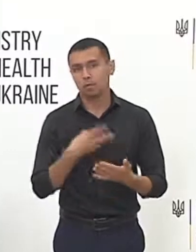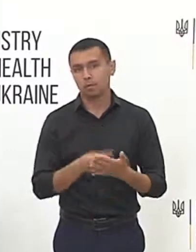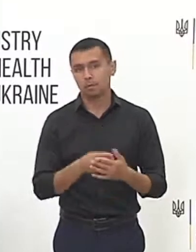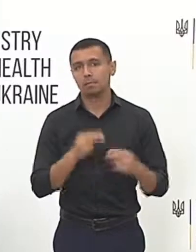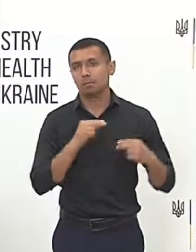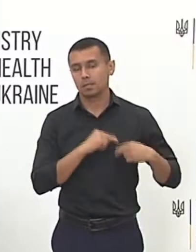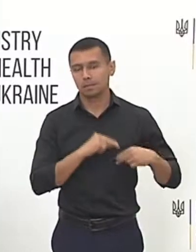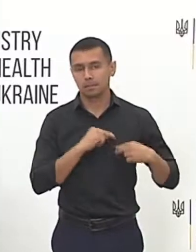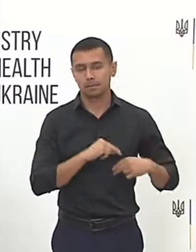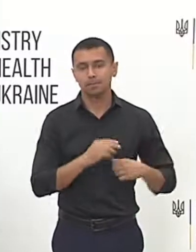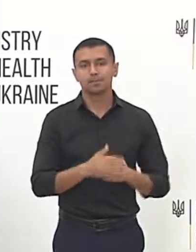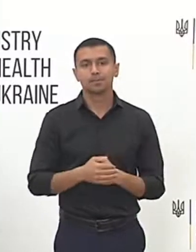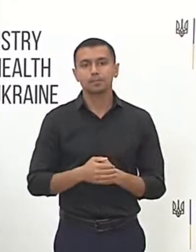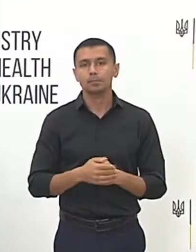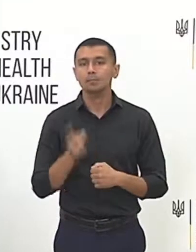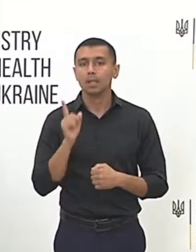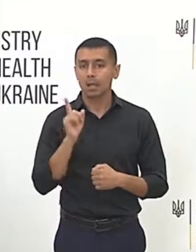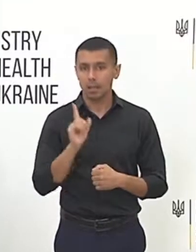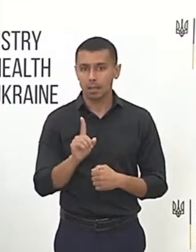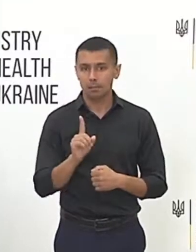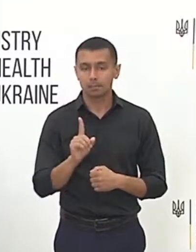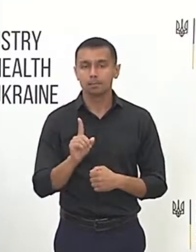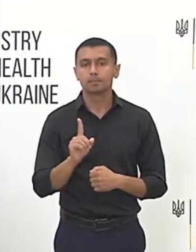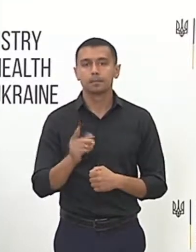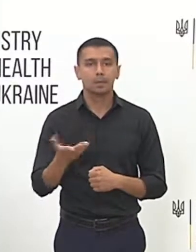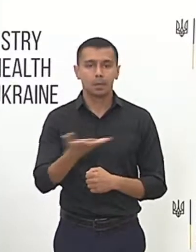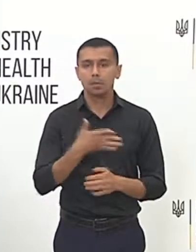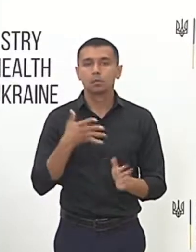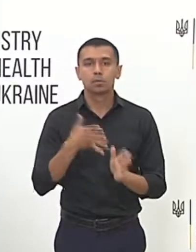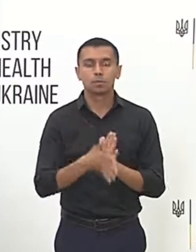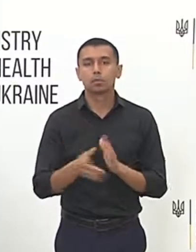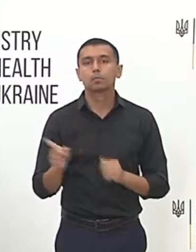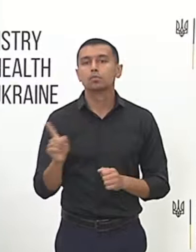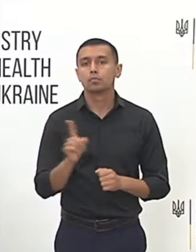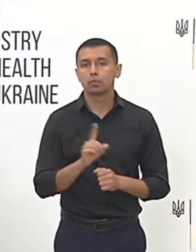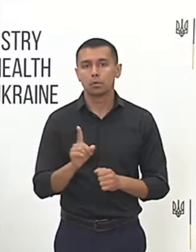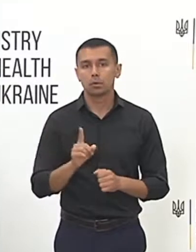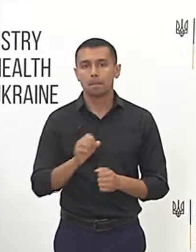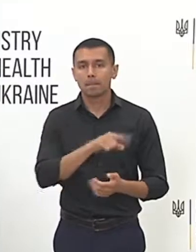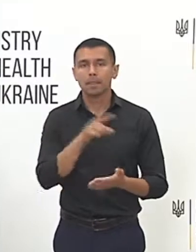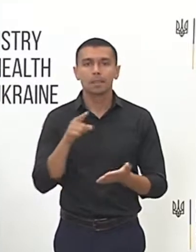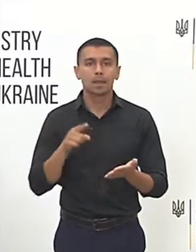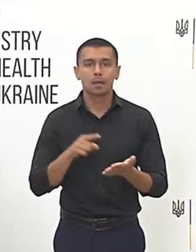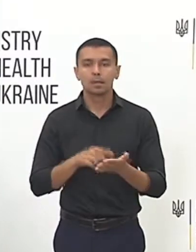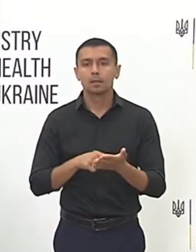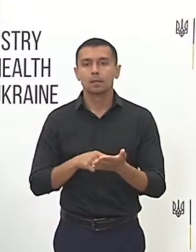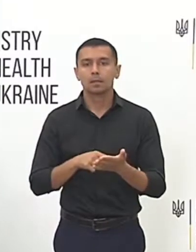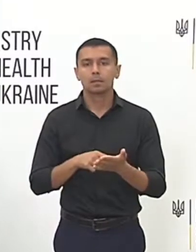своїх працівників. Але ми розуміємо, що питання